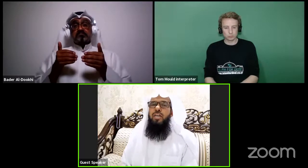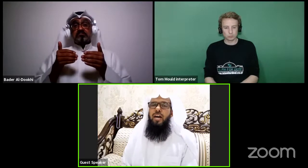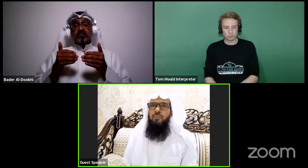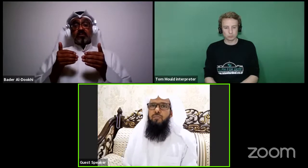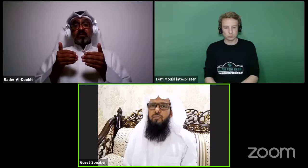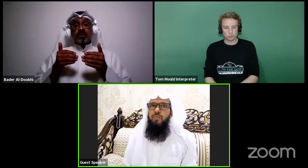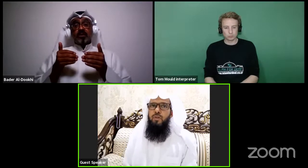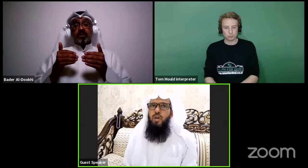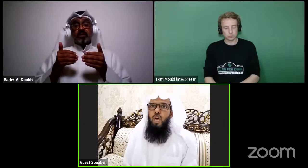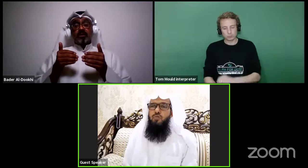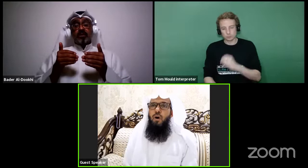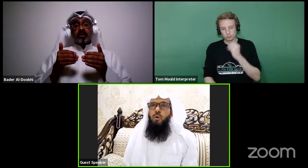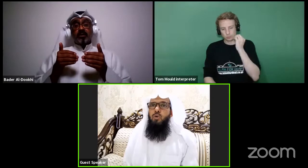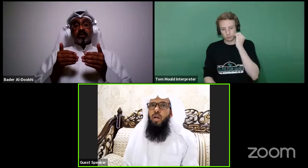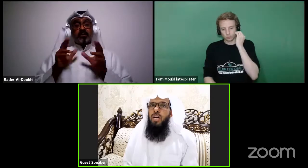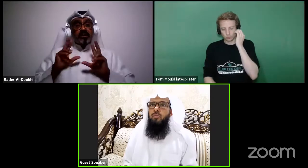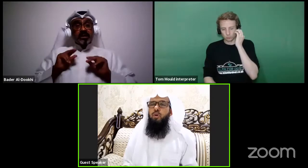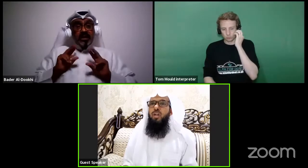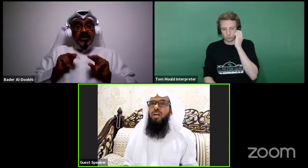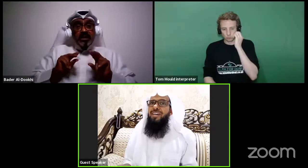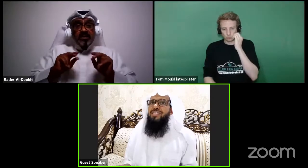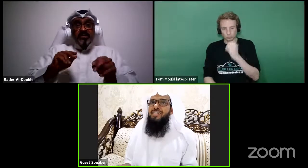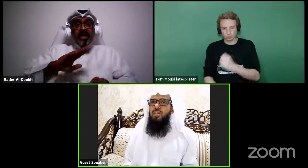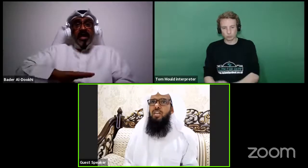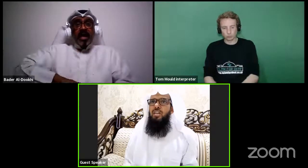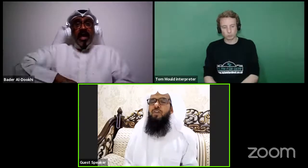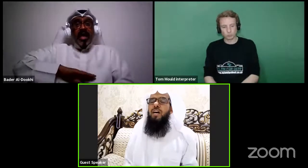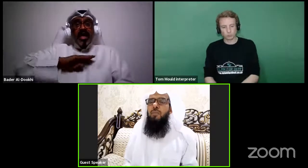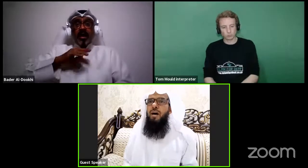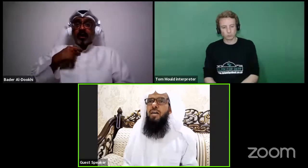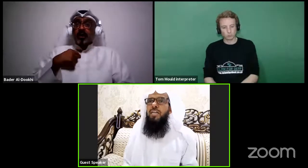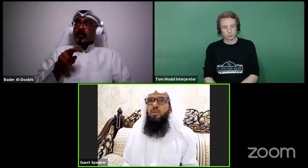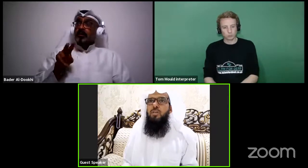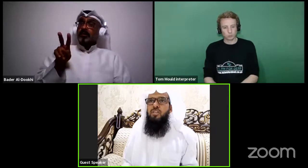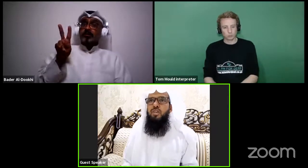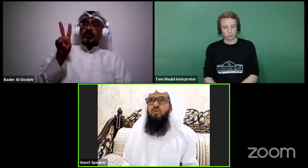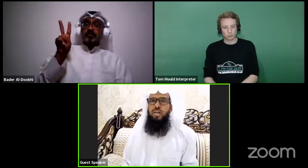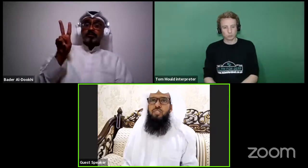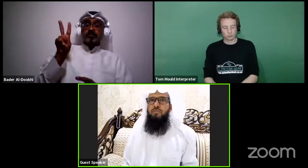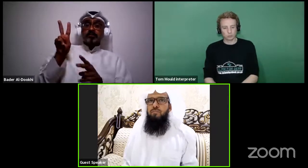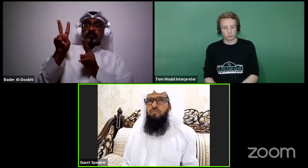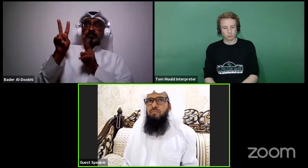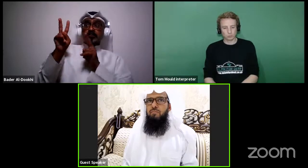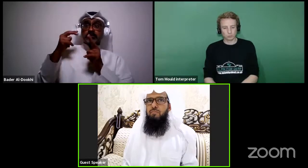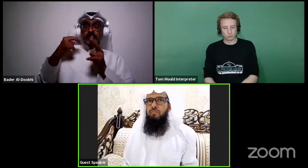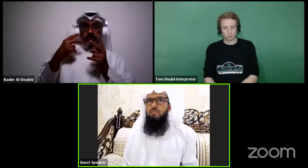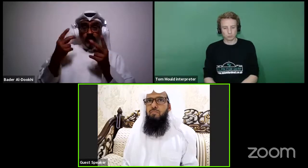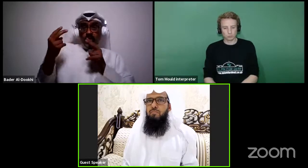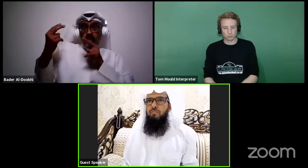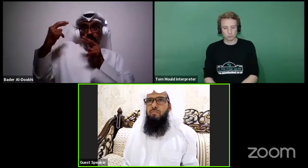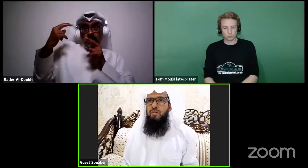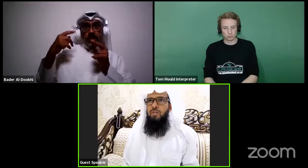حياته كلها، فهو يراقب الله عز وجل في أعماله وتصرفاته،